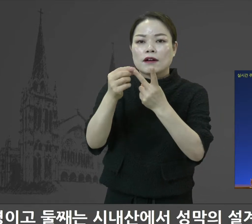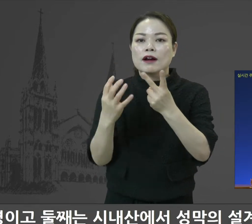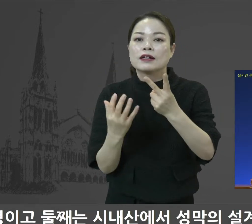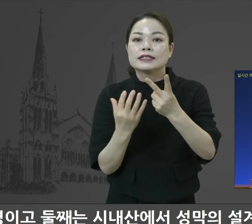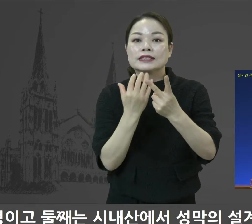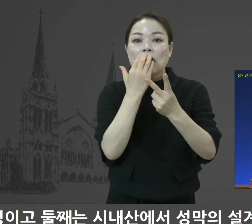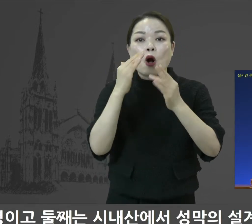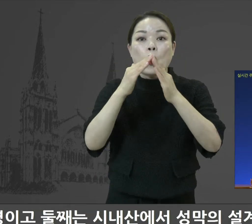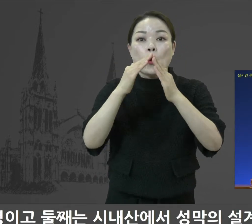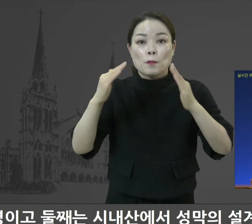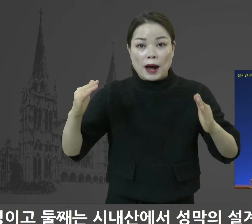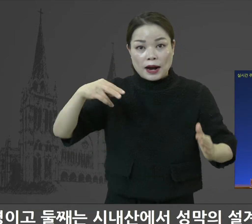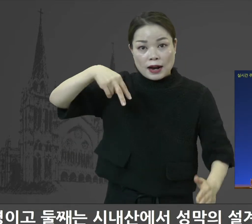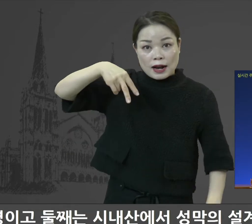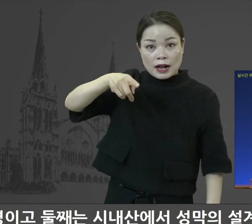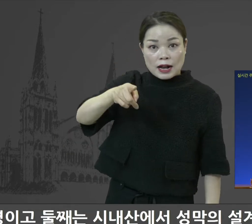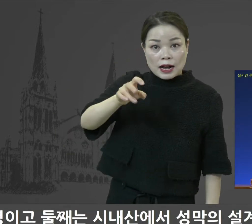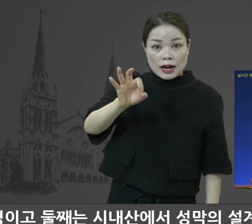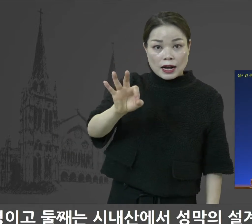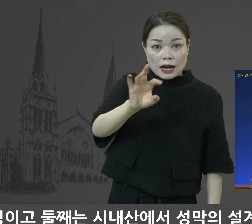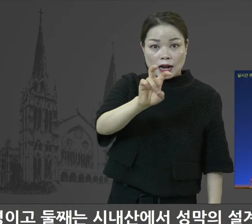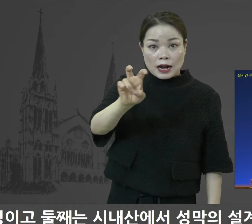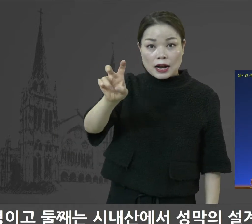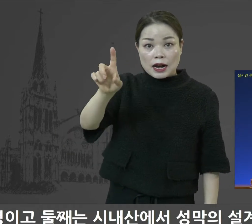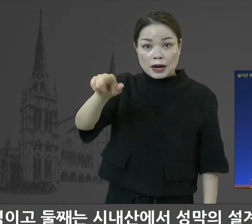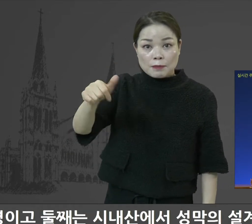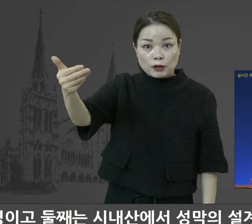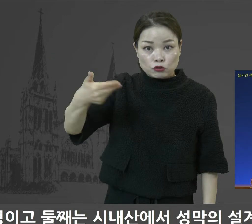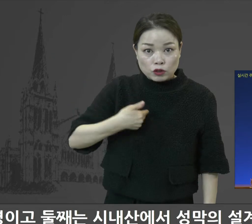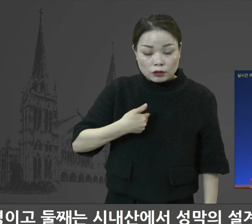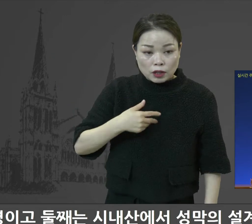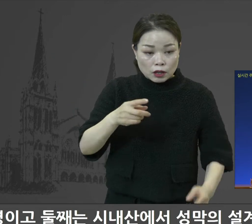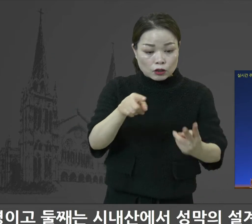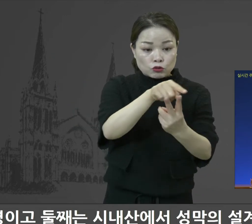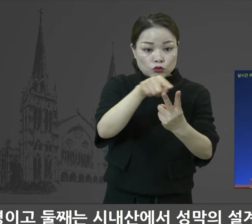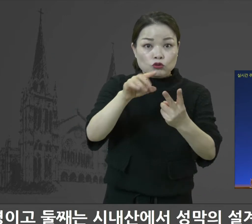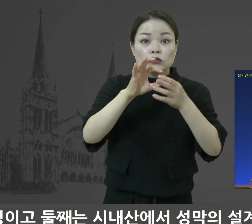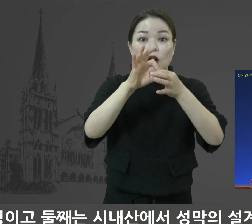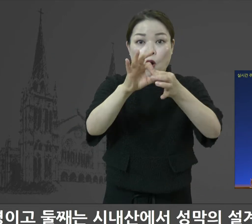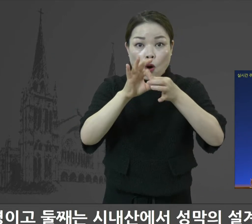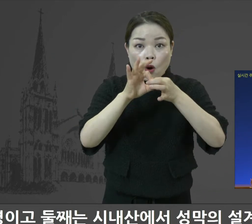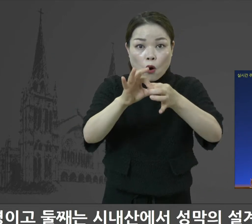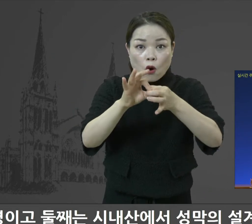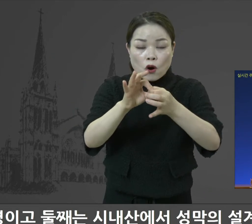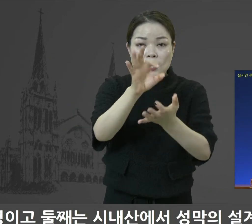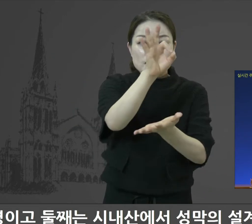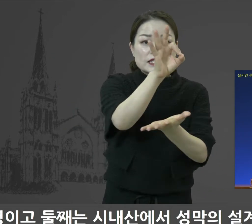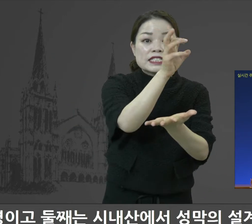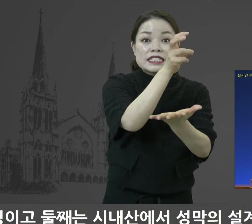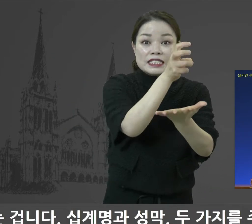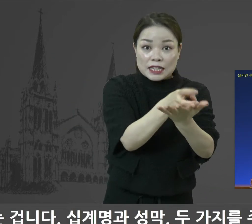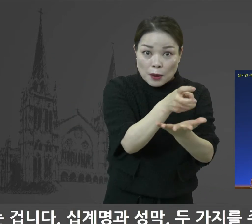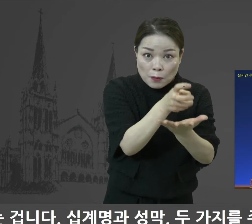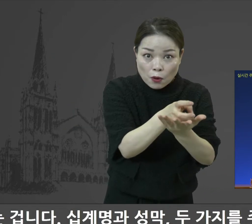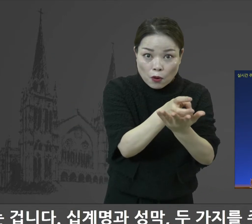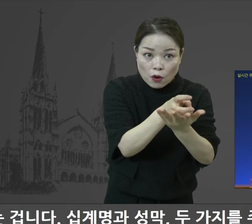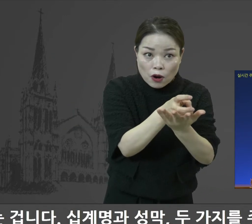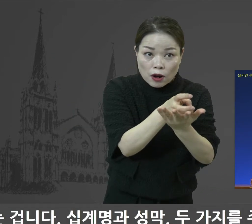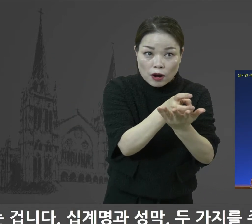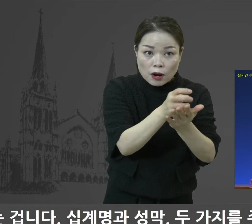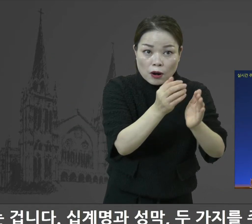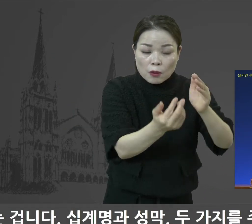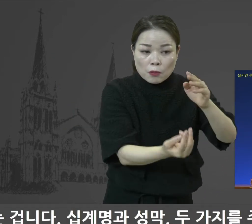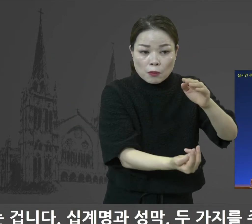주셨습니다. 이 둘은 연결되어 있는 거죠. 왜냐하면 십계명을